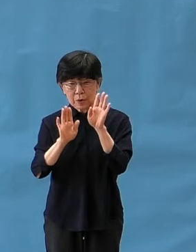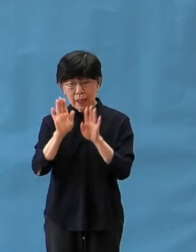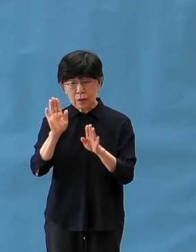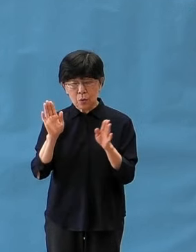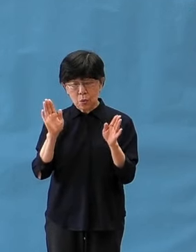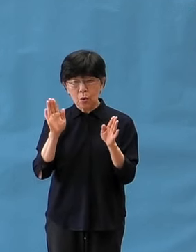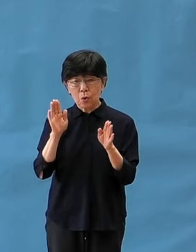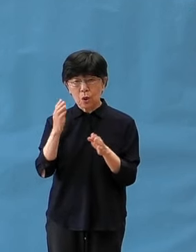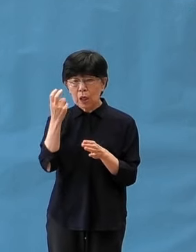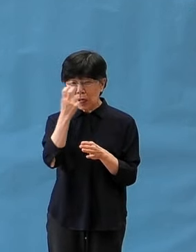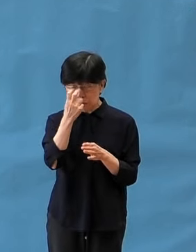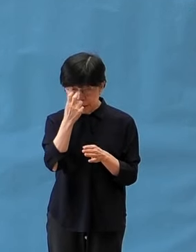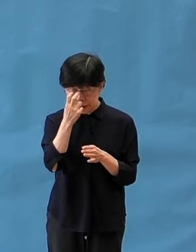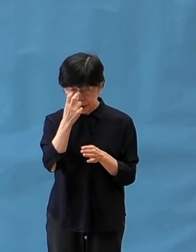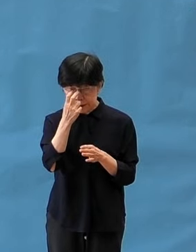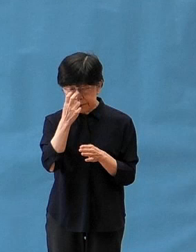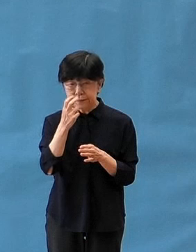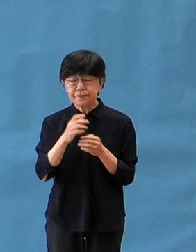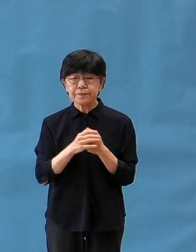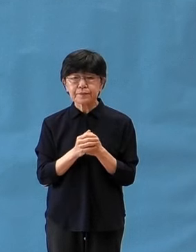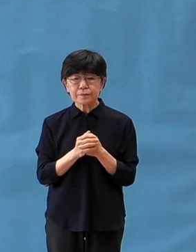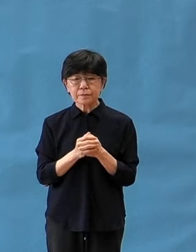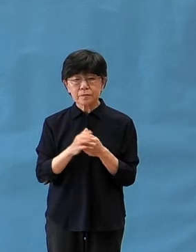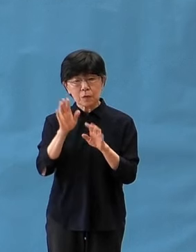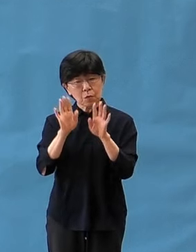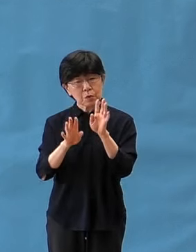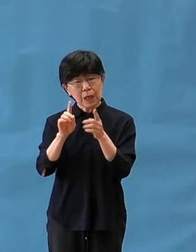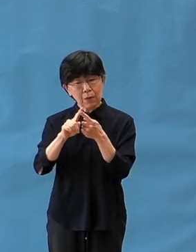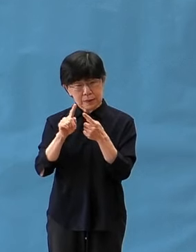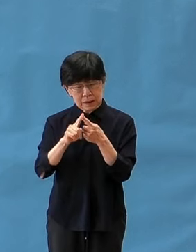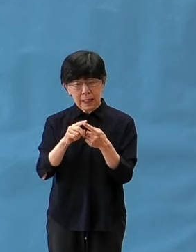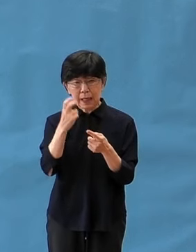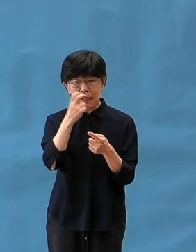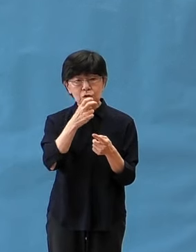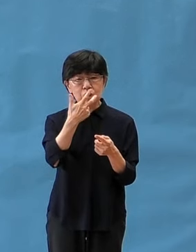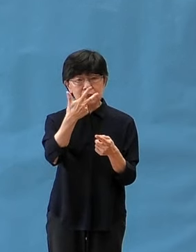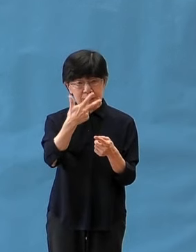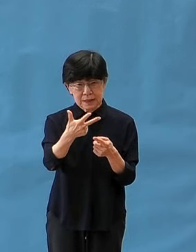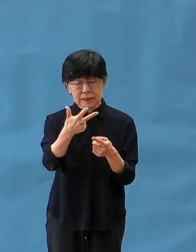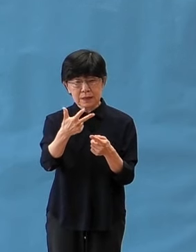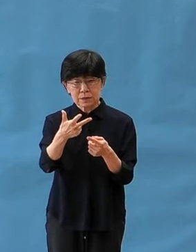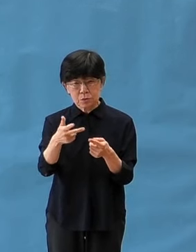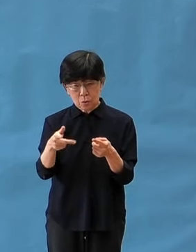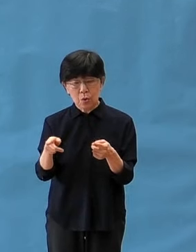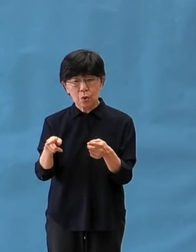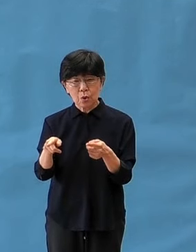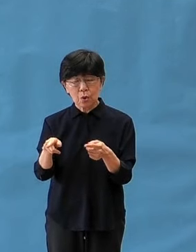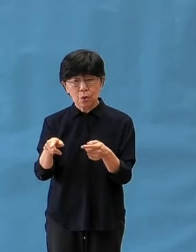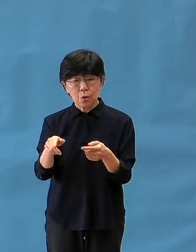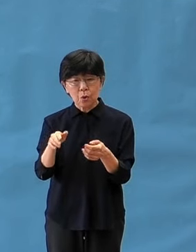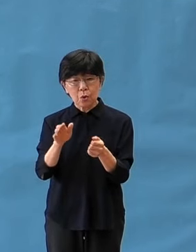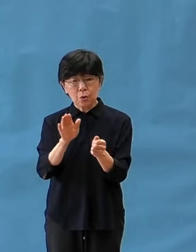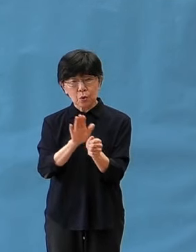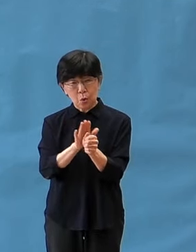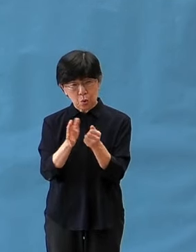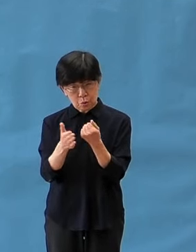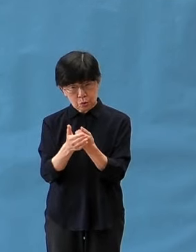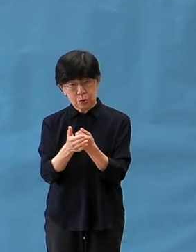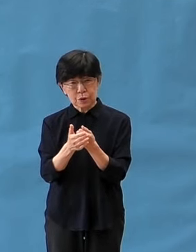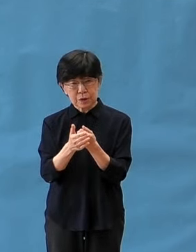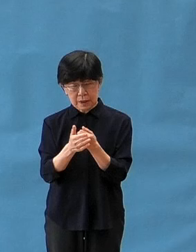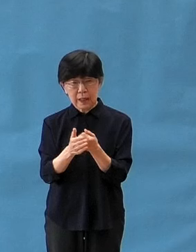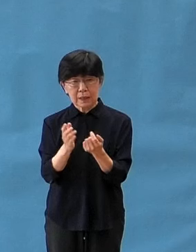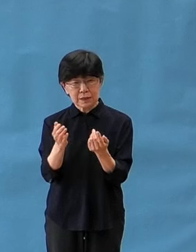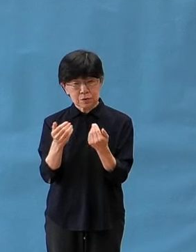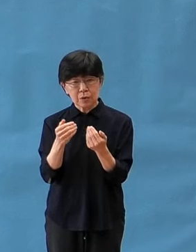して、この状況に応じて、安来市と協力して、必要な対応があれば、対応していきたいというふ